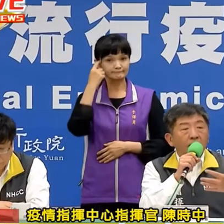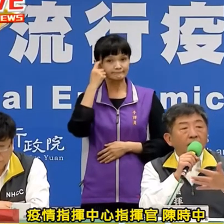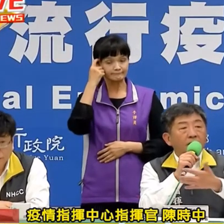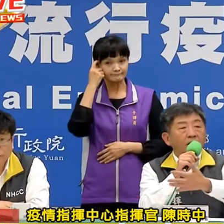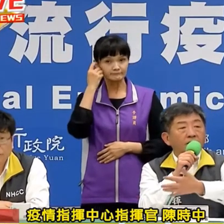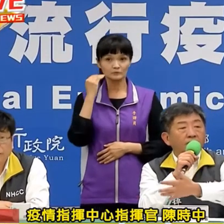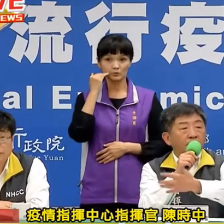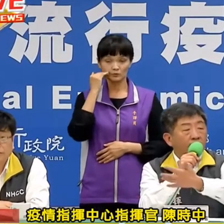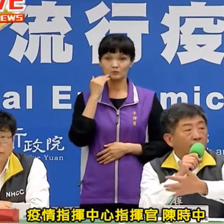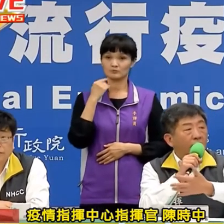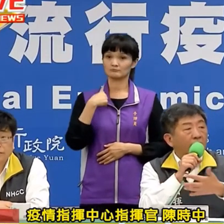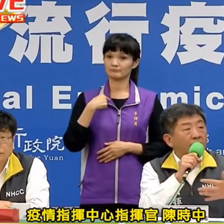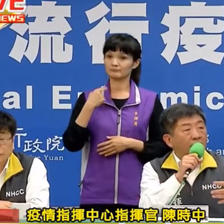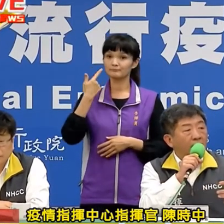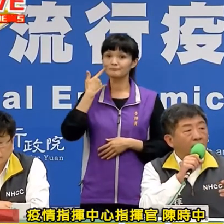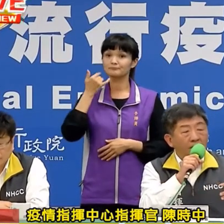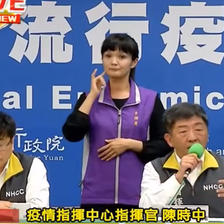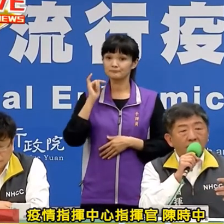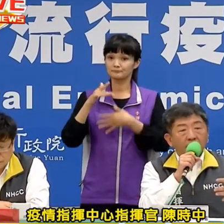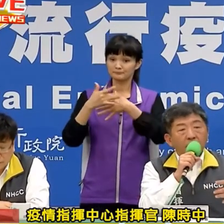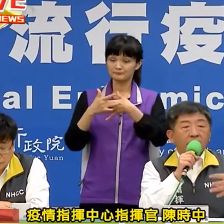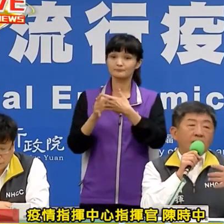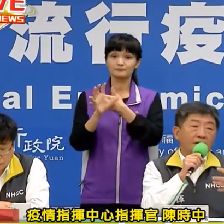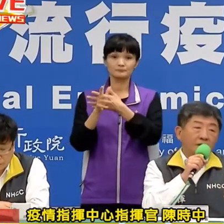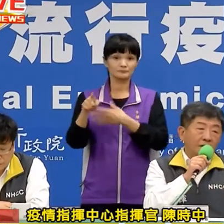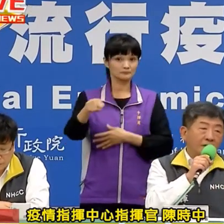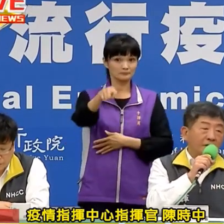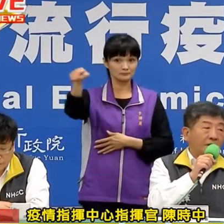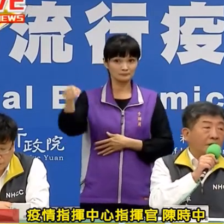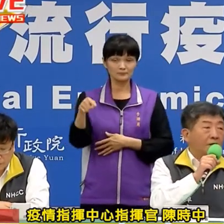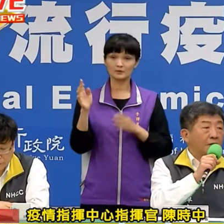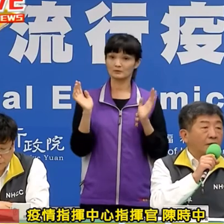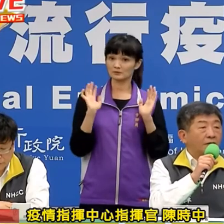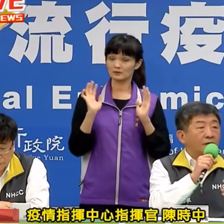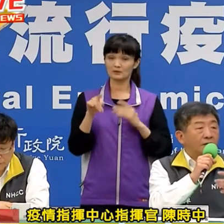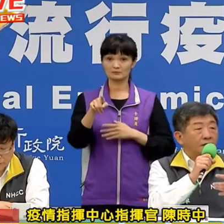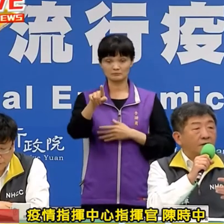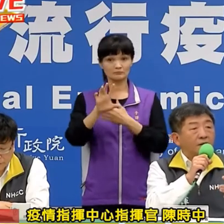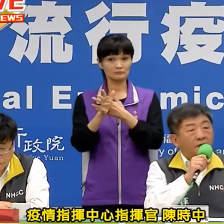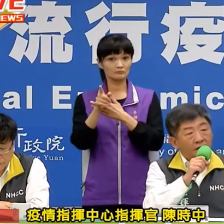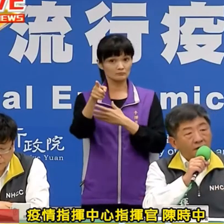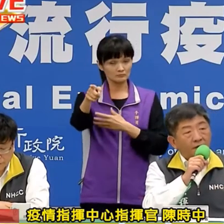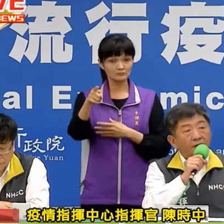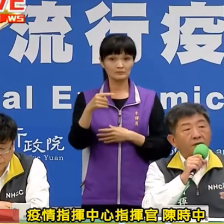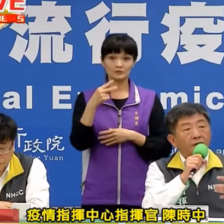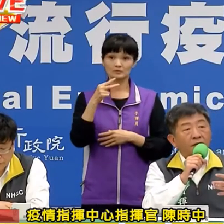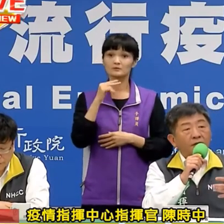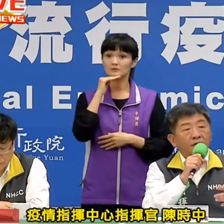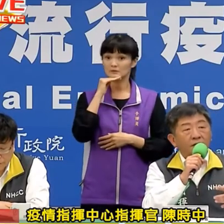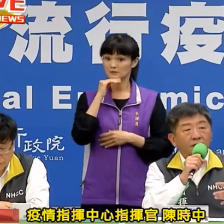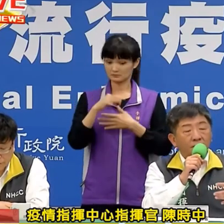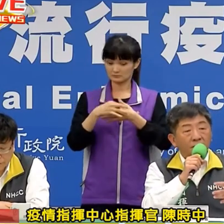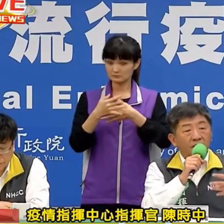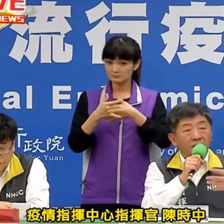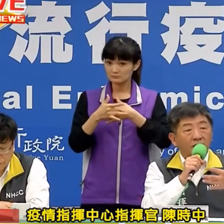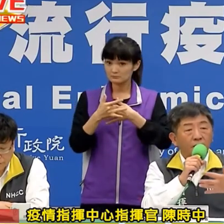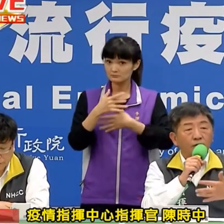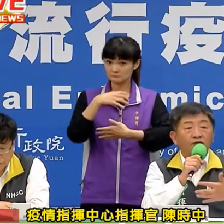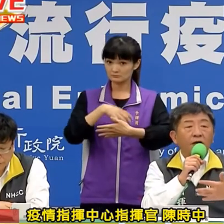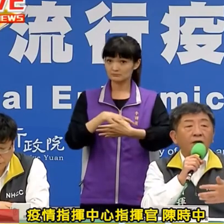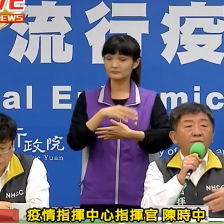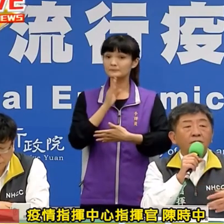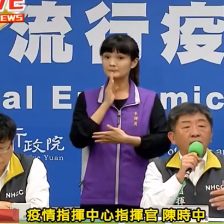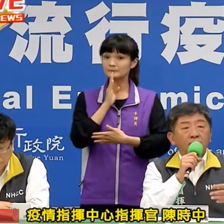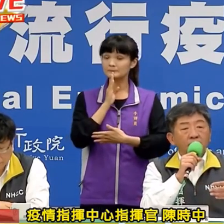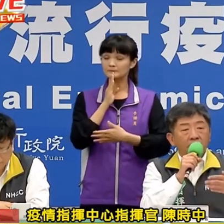在国外，那父母然后他的或者他的小孩对他很关心，二等亲内对他很关心，那确实